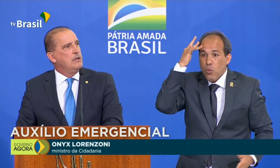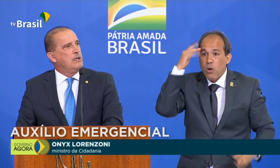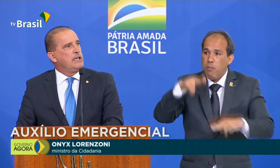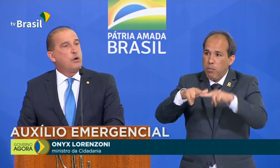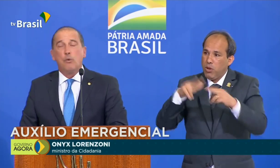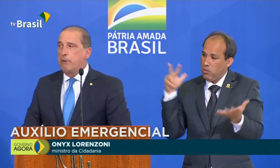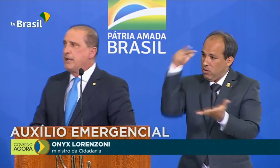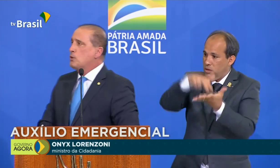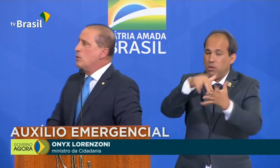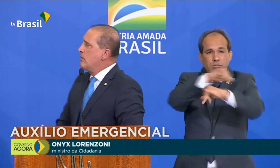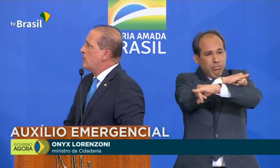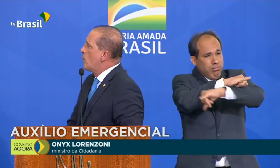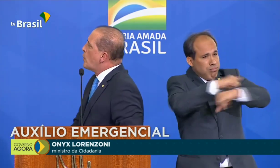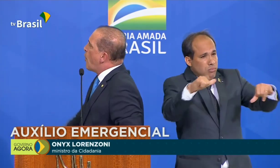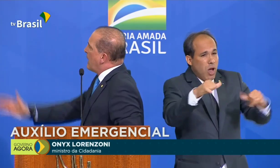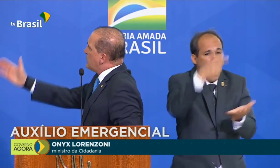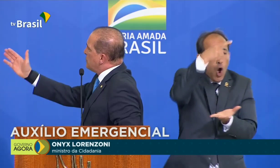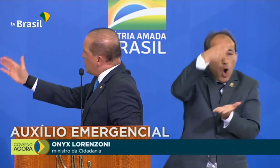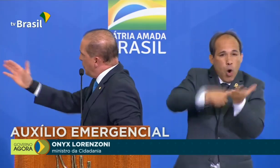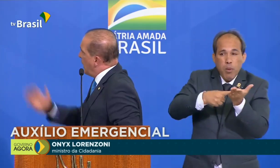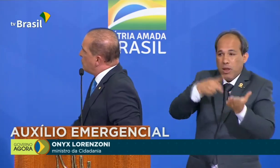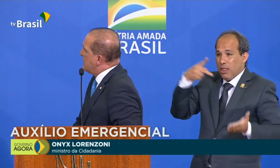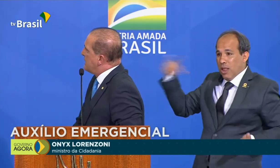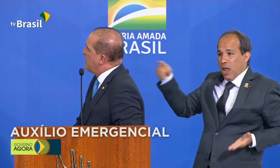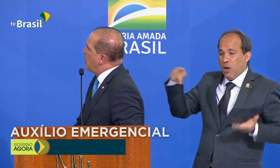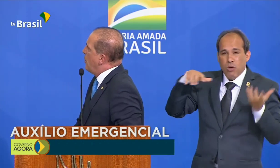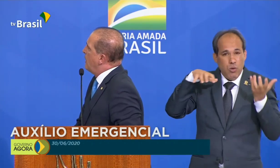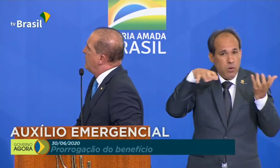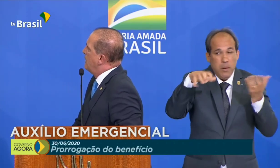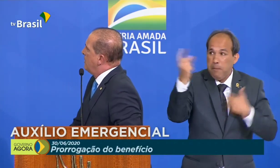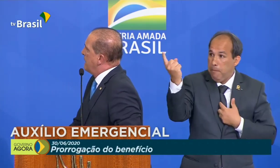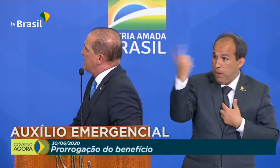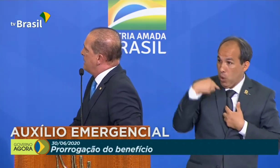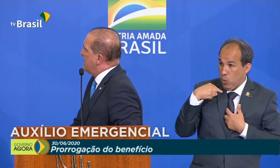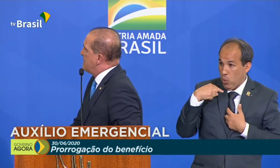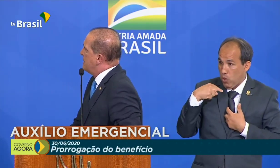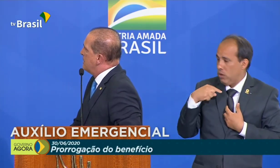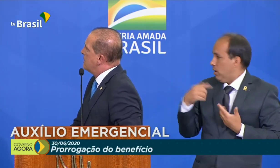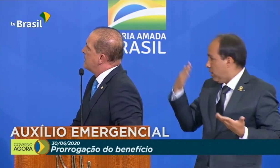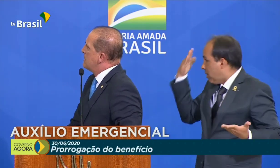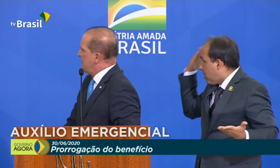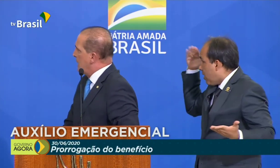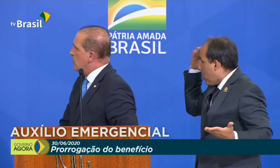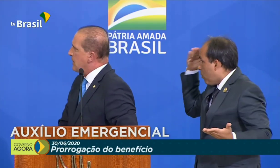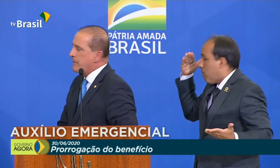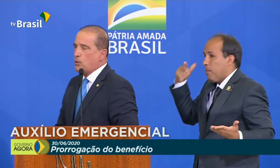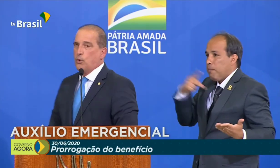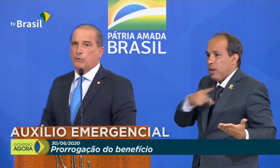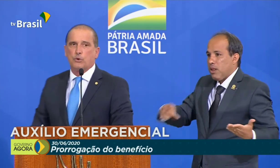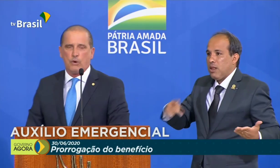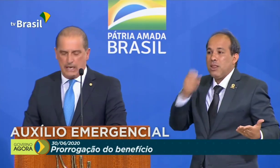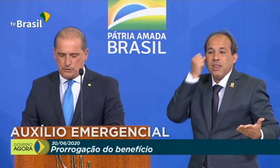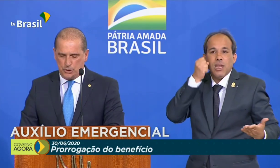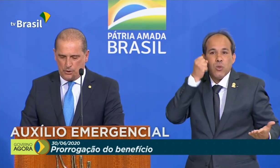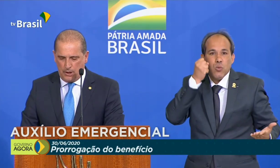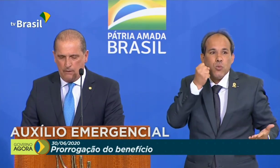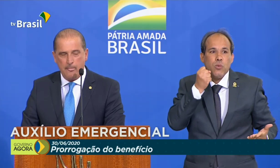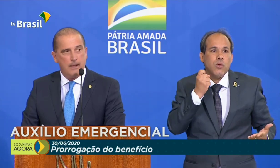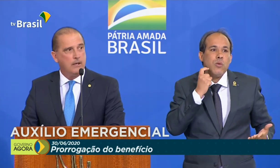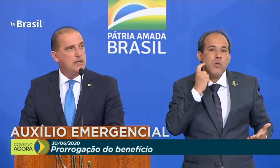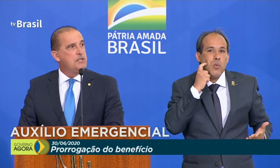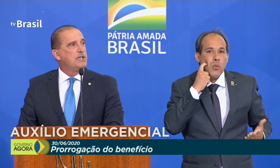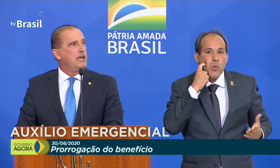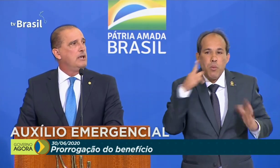presidente que, cumprindo o que o Congresso Nacional nos determinou, presidente senador Davi Alcolumbre do Congresso